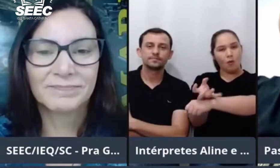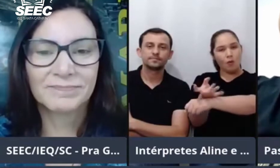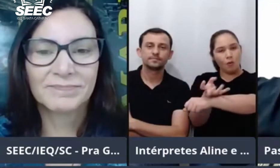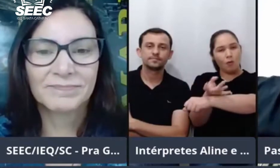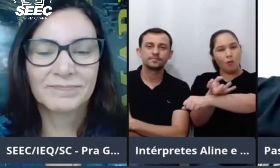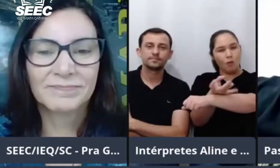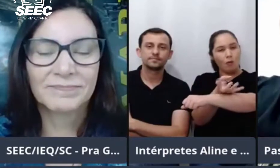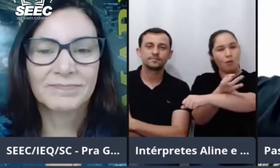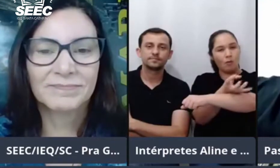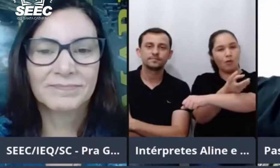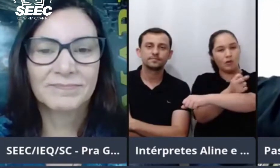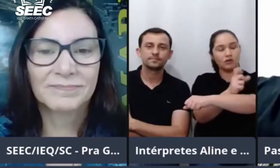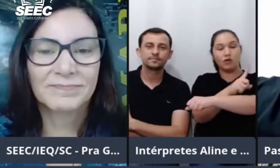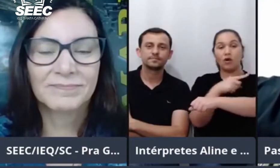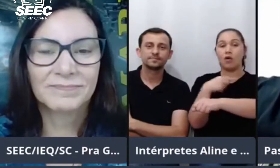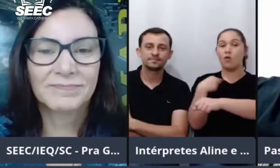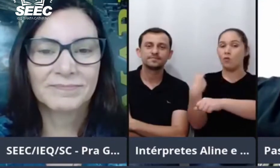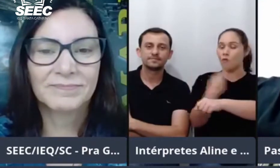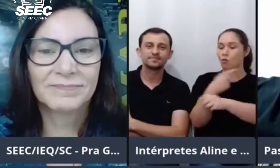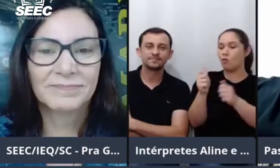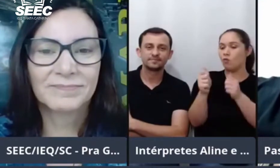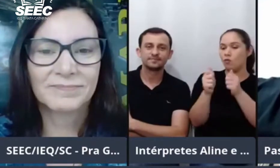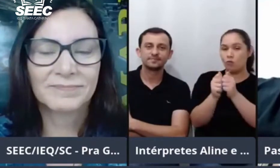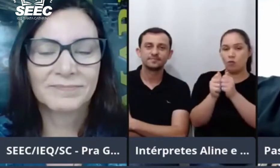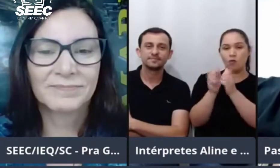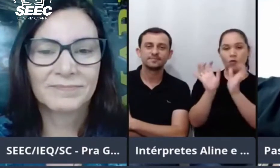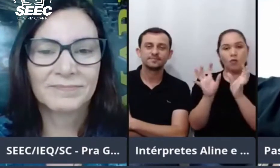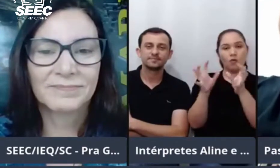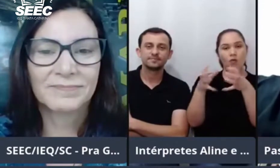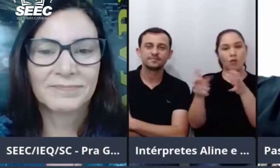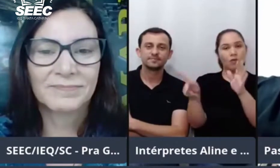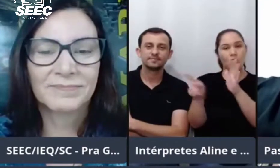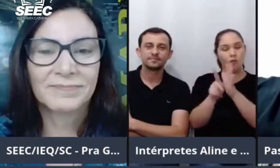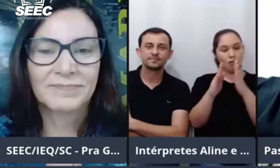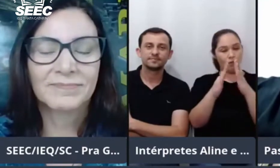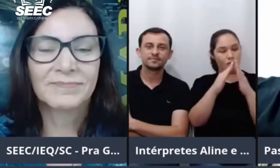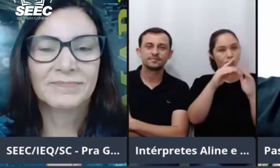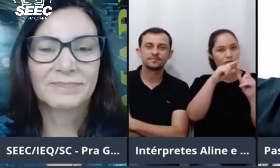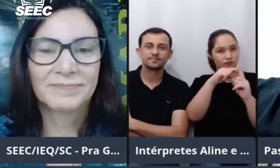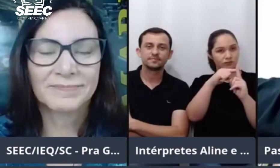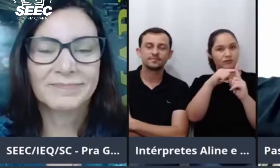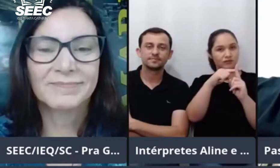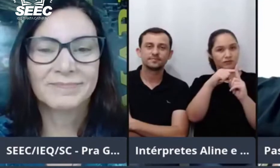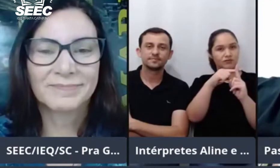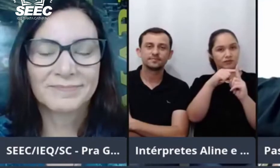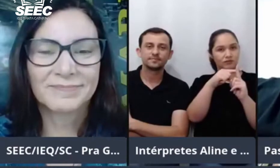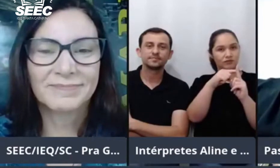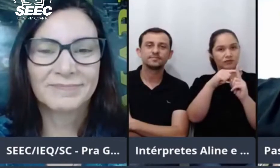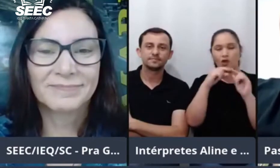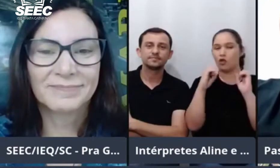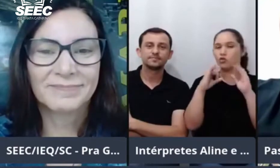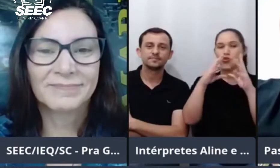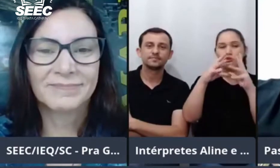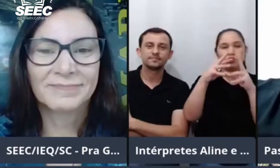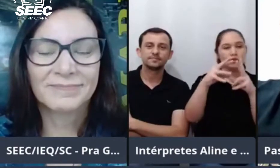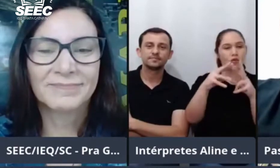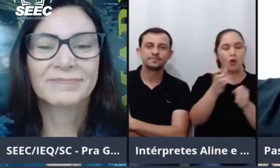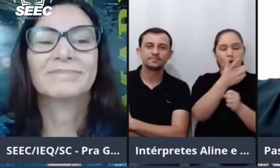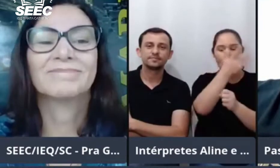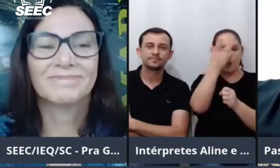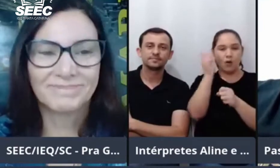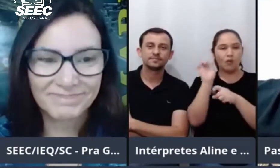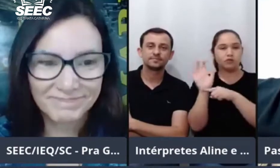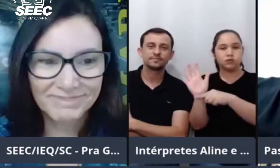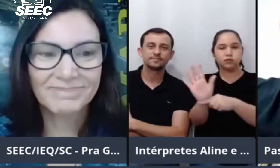junto com os nossos grupos da nossa igreja, louvado seja o Senhor por cada um que se manifestou o interesse, né,